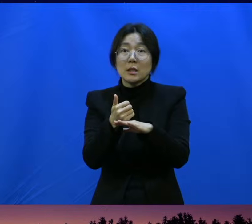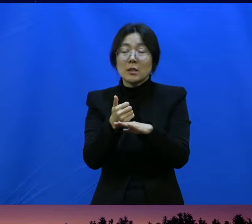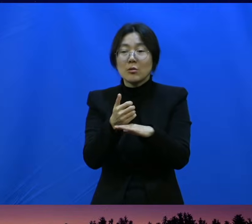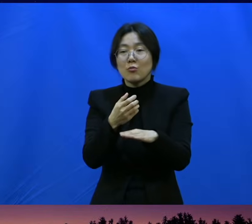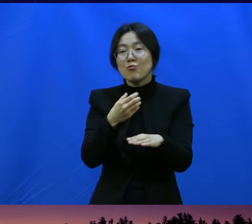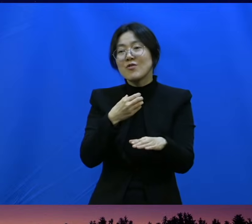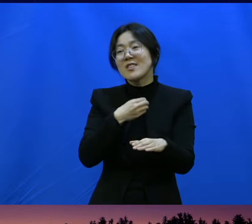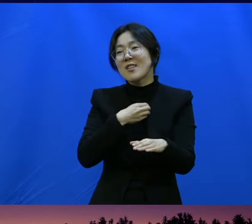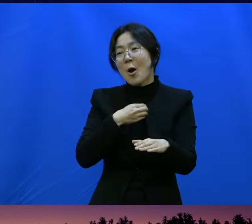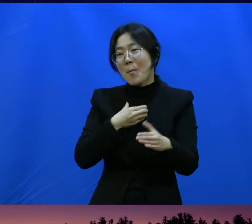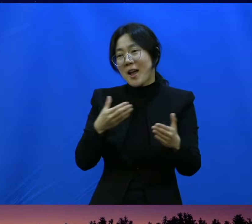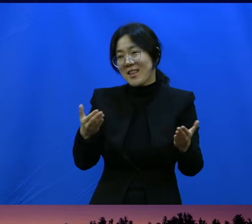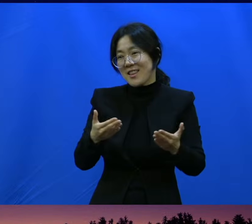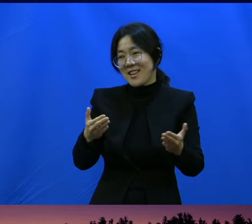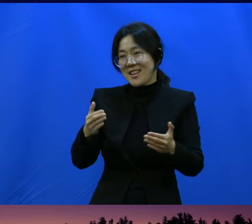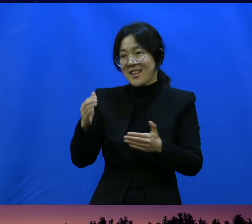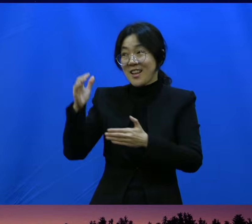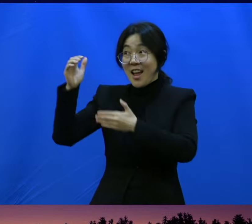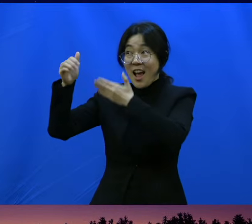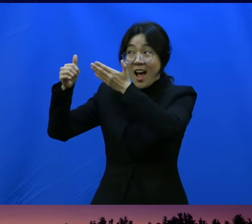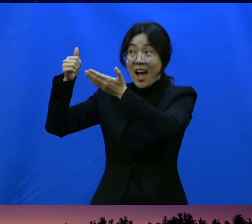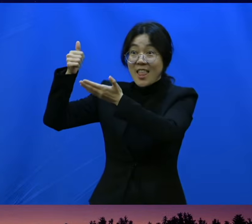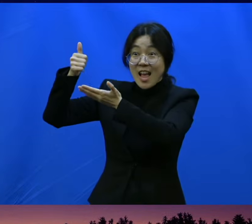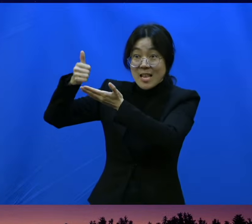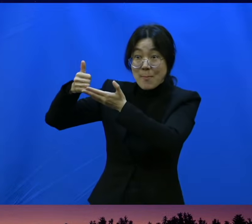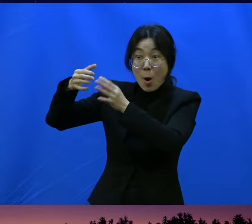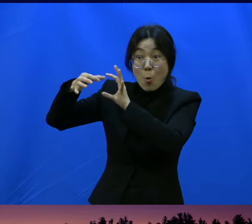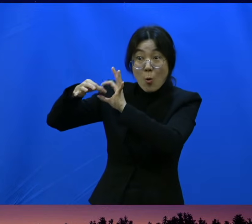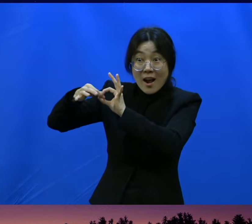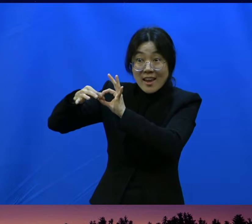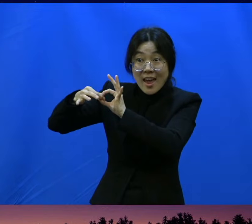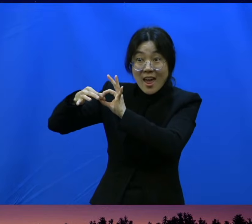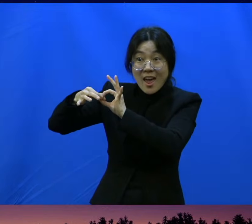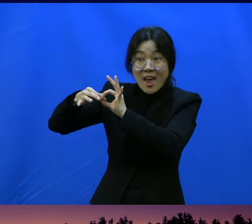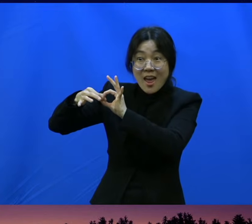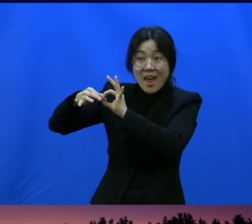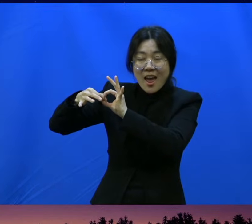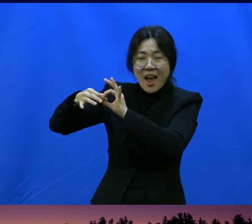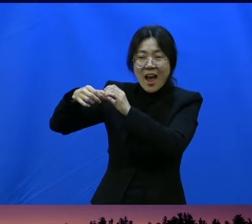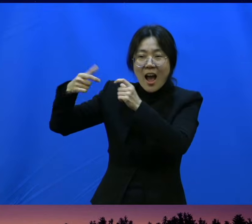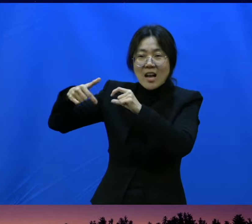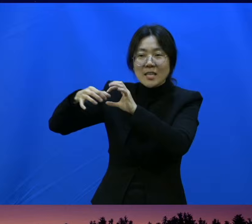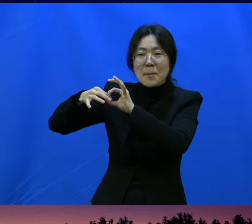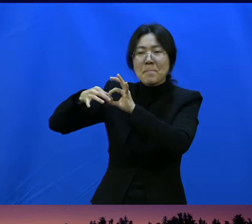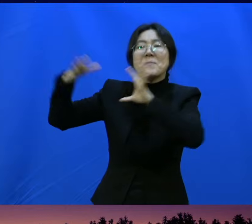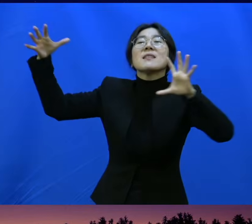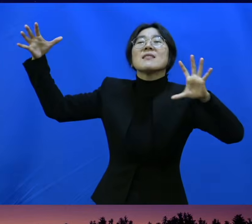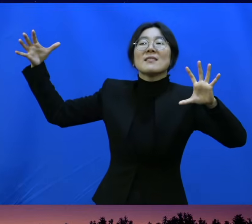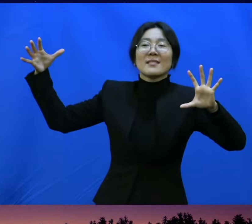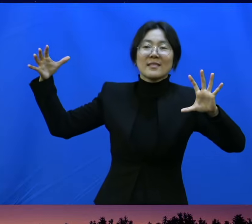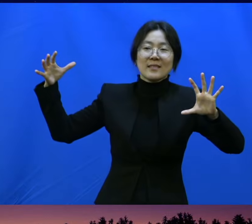위험한 거예요. 성공의 자리에 올랐을 때 문제는 그때부터 시작되는 거예요.